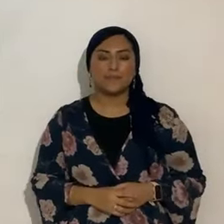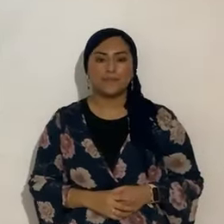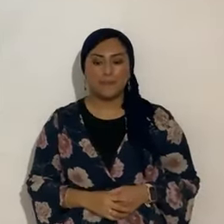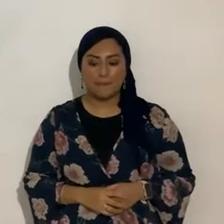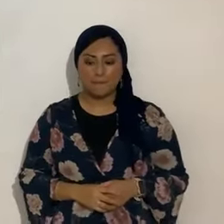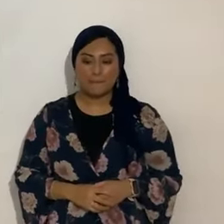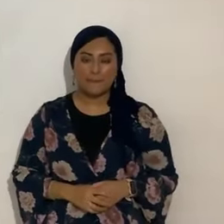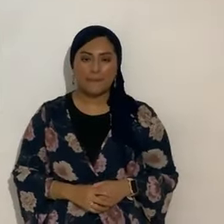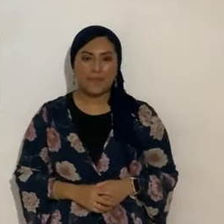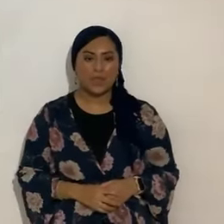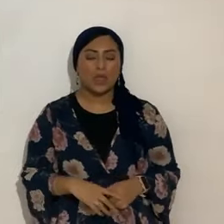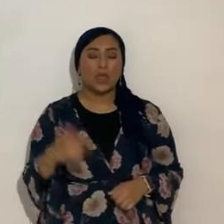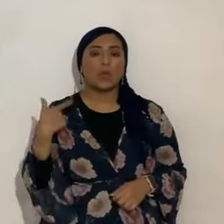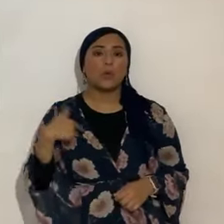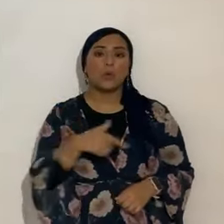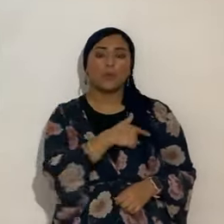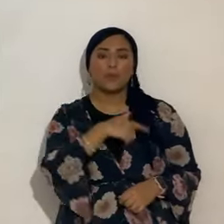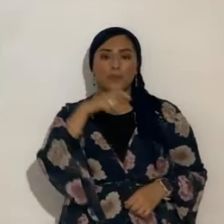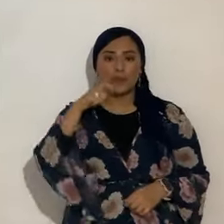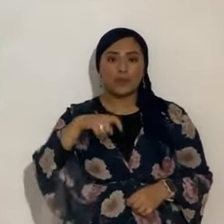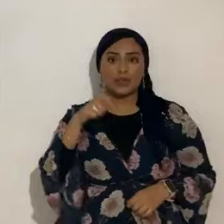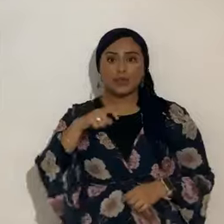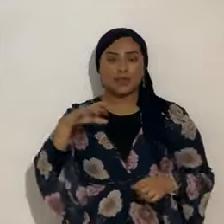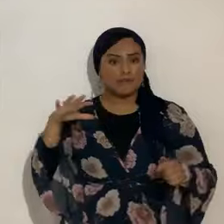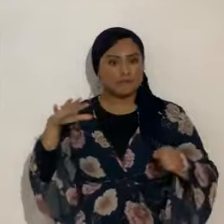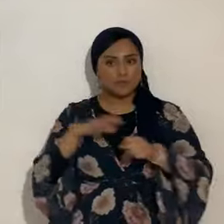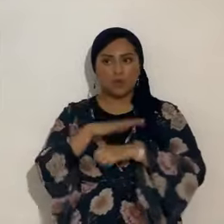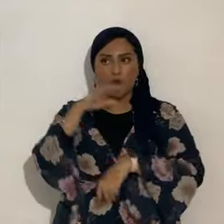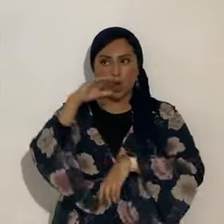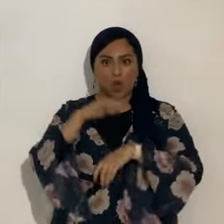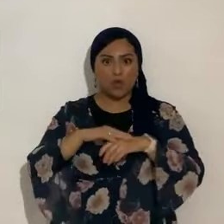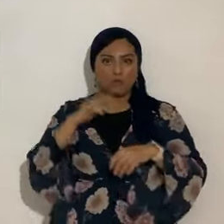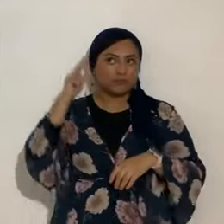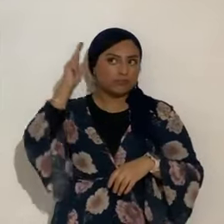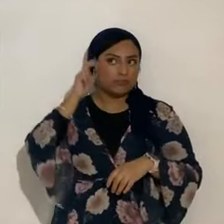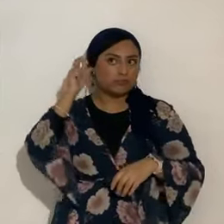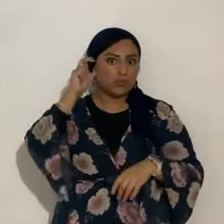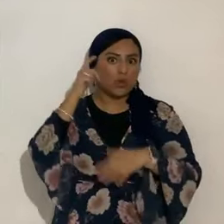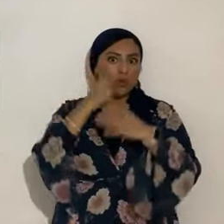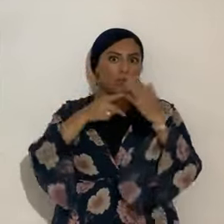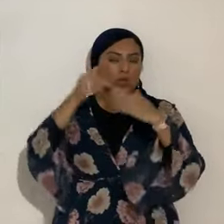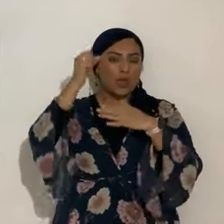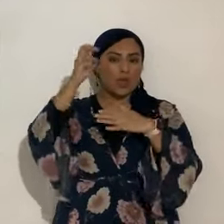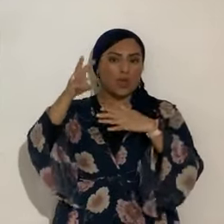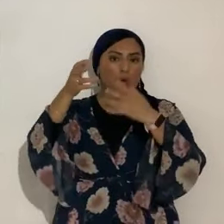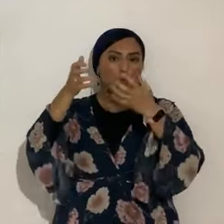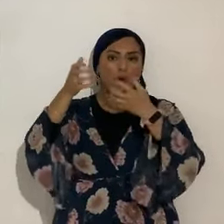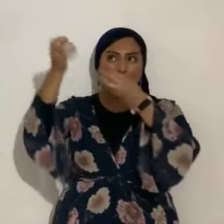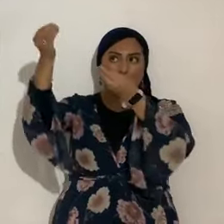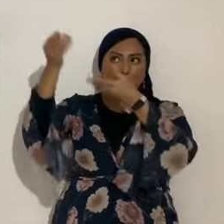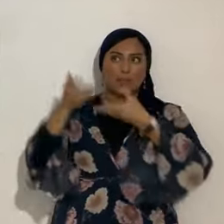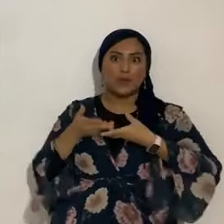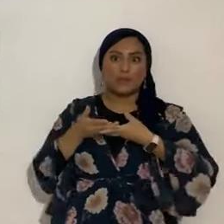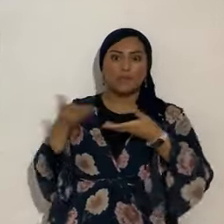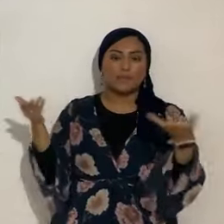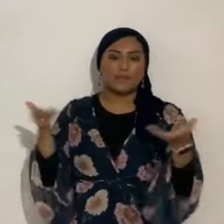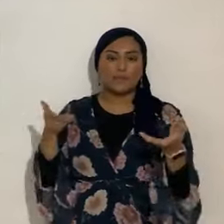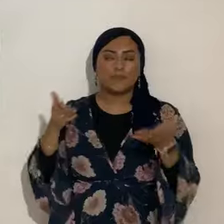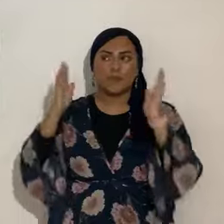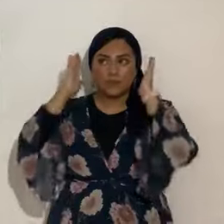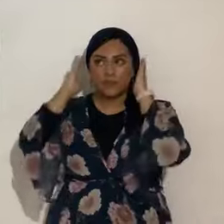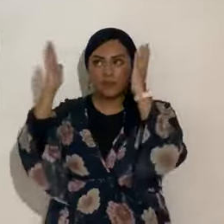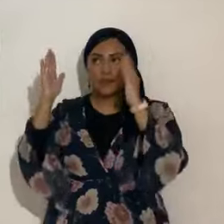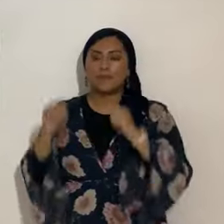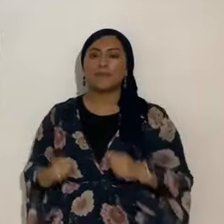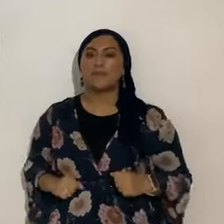demás. Bueno, nosotros tenemos que estar totalmente perceptivos a lo que nos diga Yahshua Mashiach. Ahora, mucha atención.